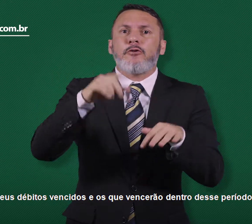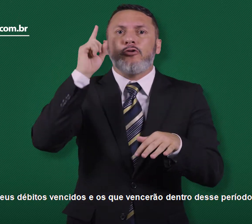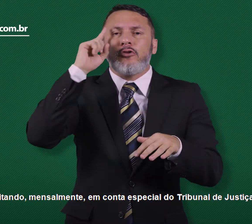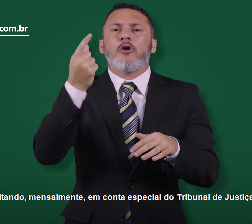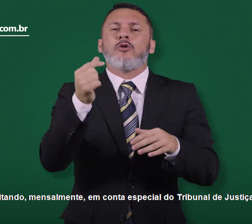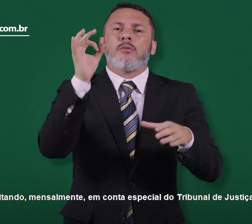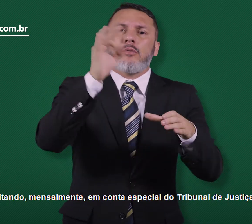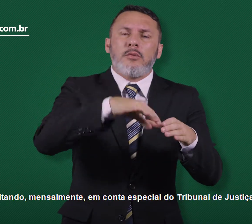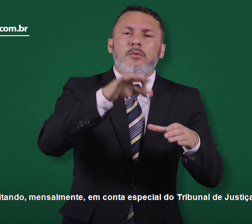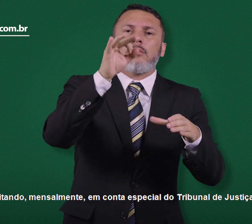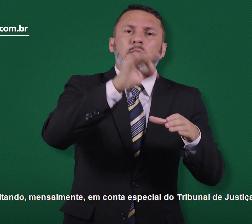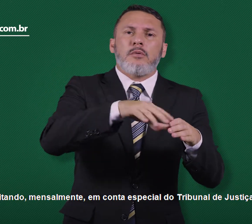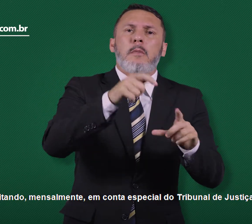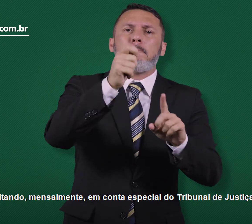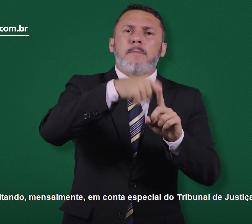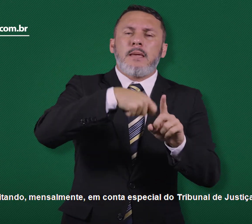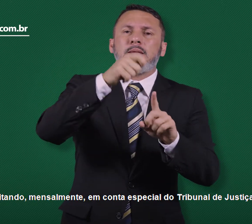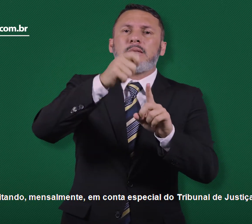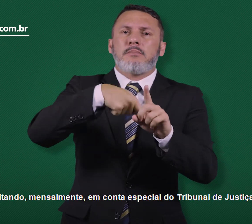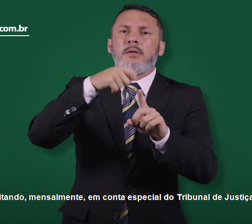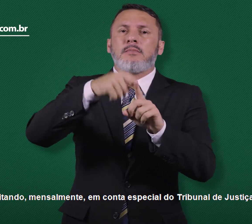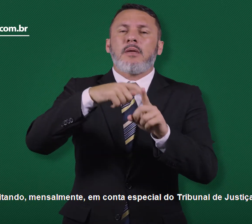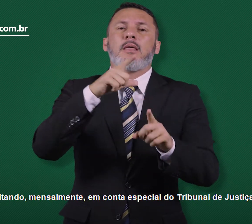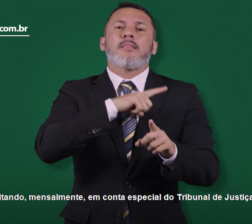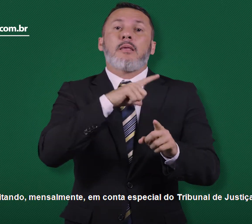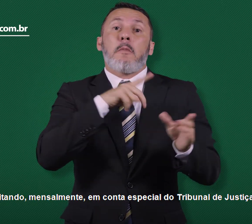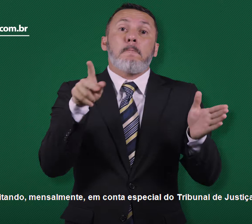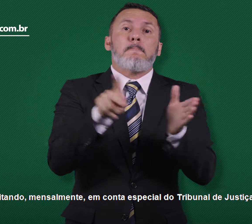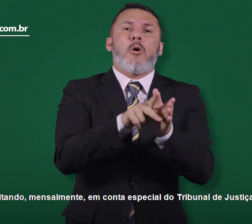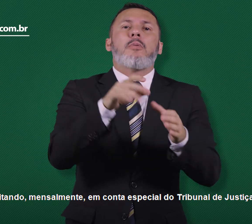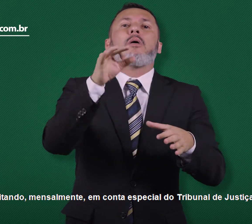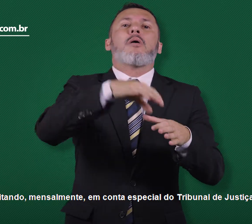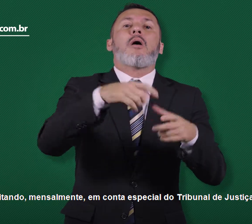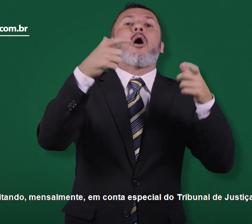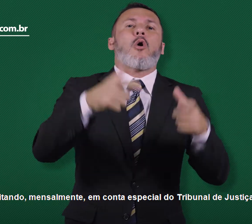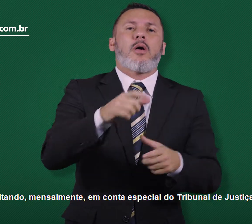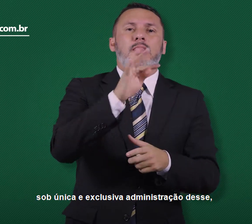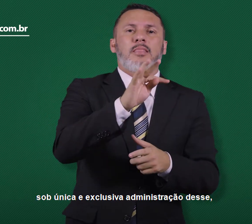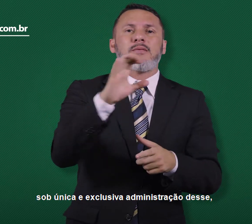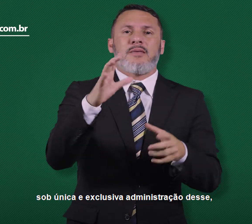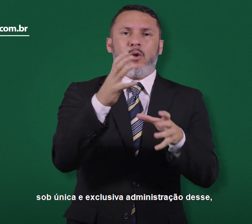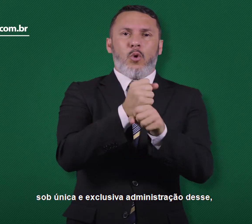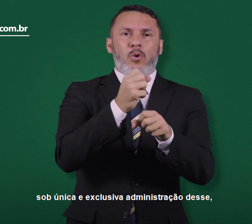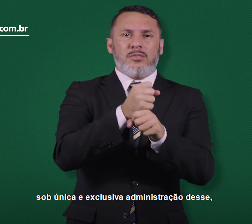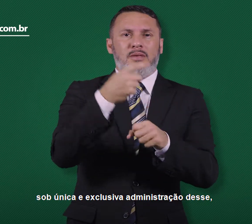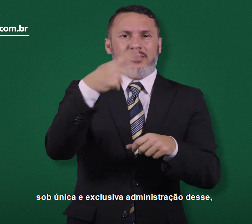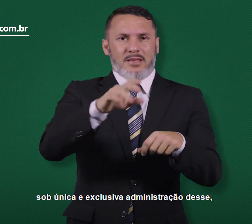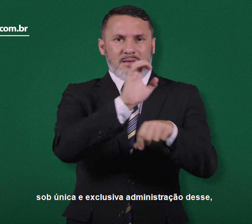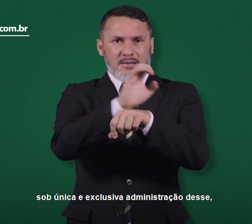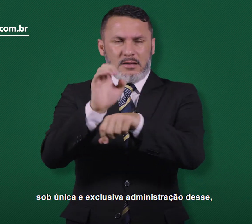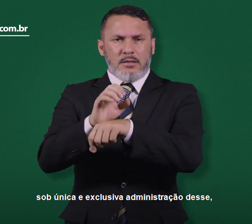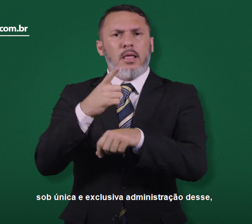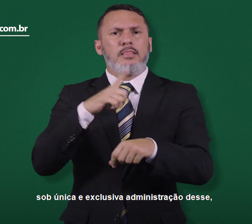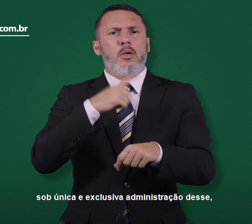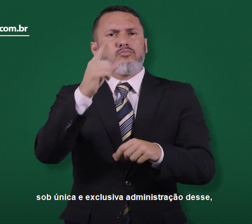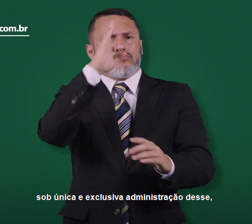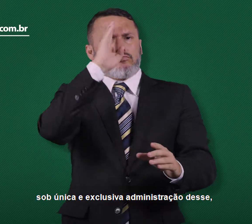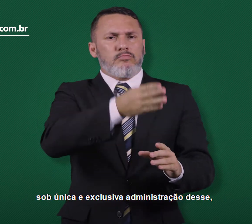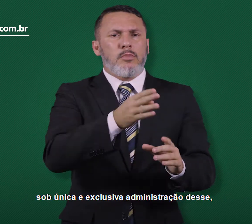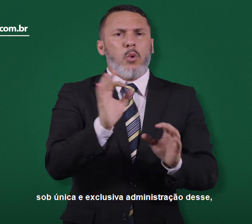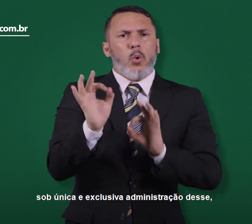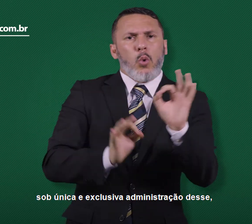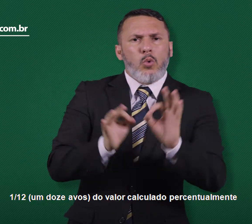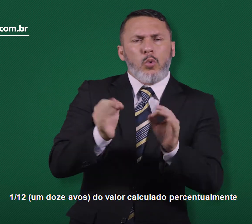período, depositando mensalmente em conta especial do Tribunal de Justiça local, sob única e exclusiva